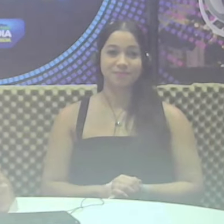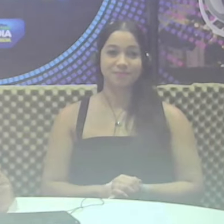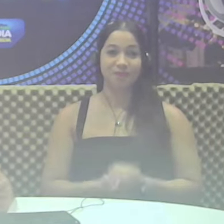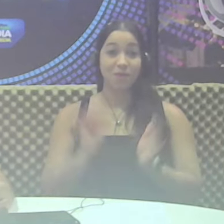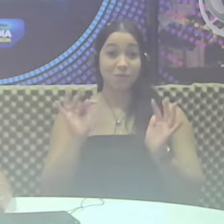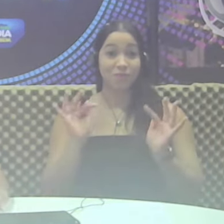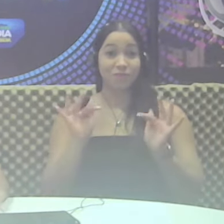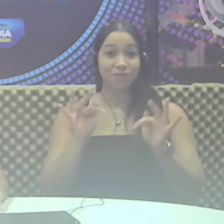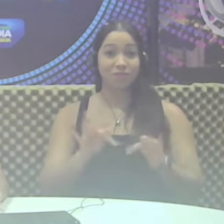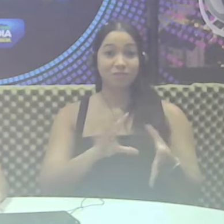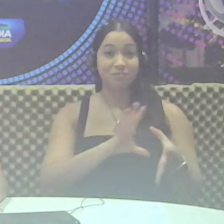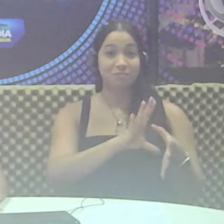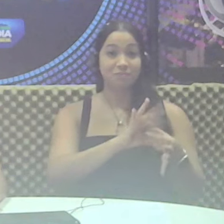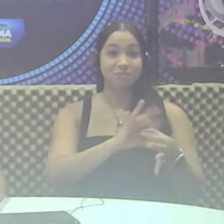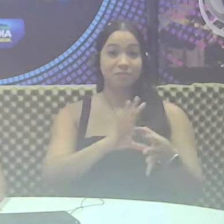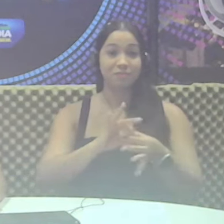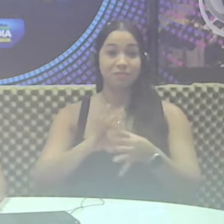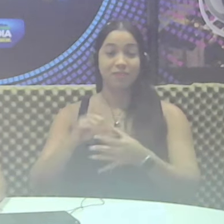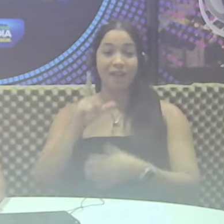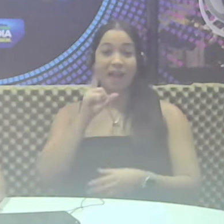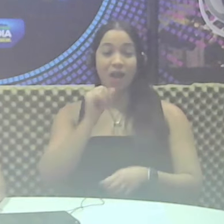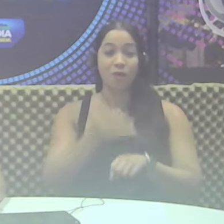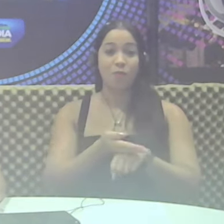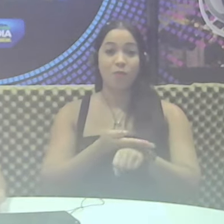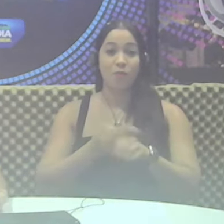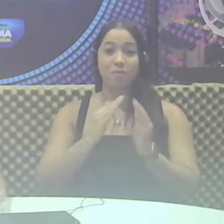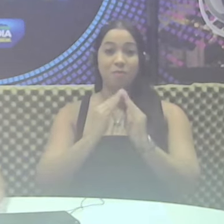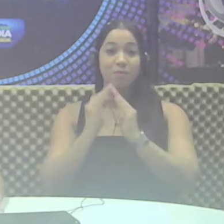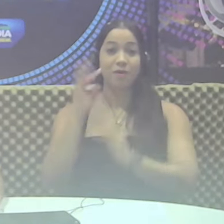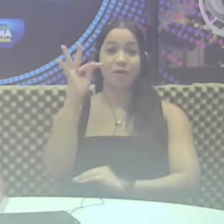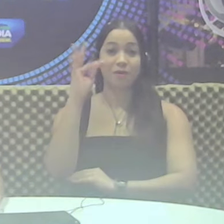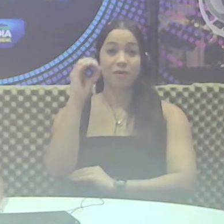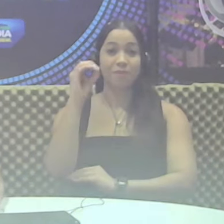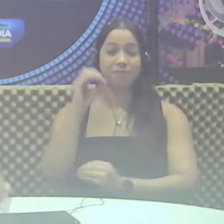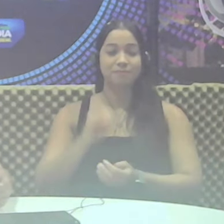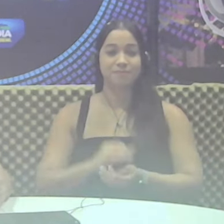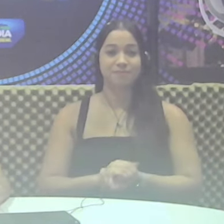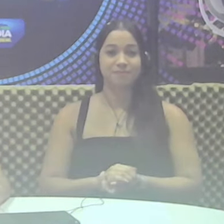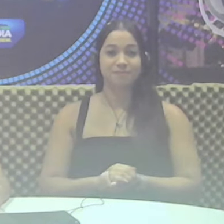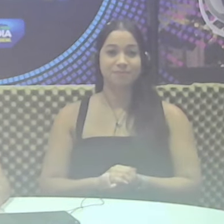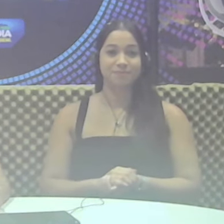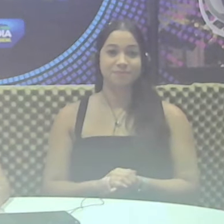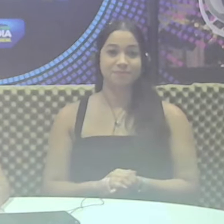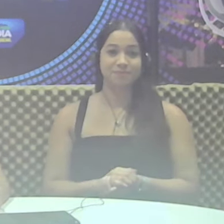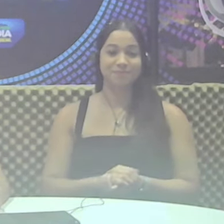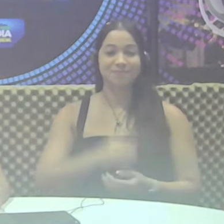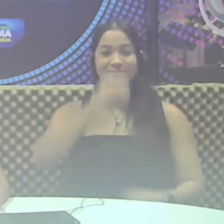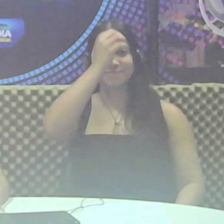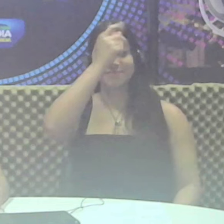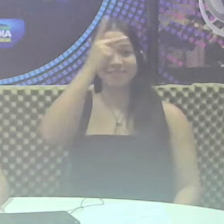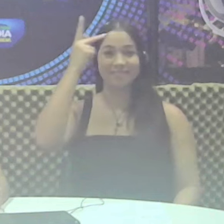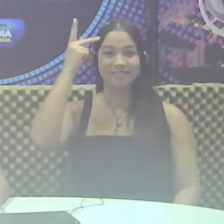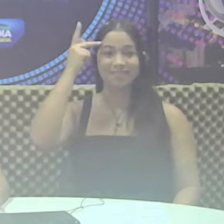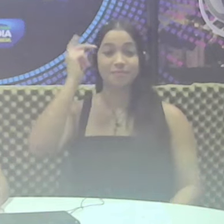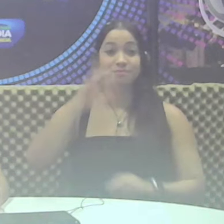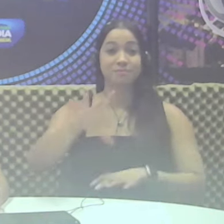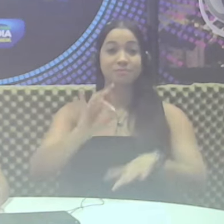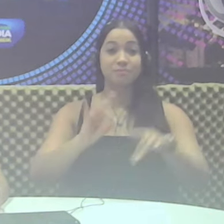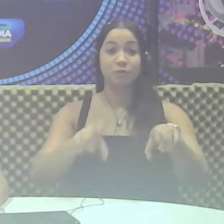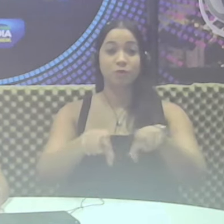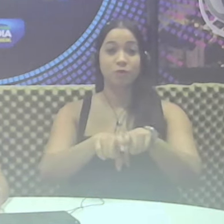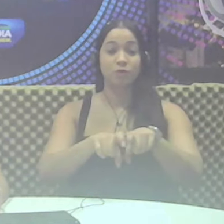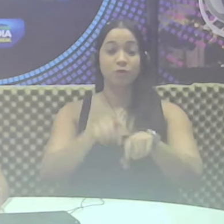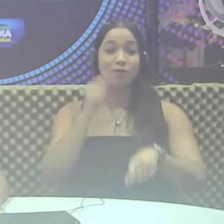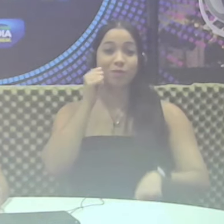Finalizada interligação de rede de água tratada no bairro Tocantins. Prefeitura promove seletivo de futsal feminino